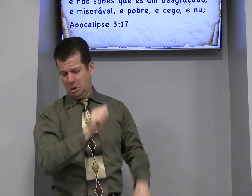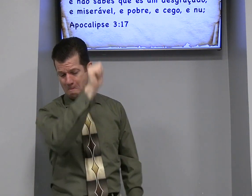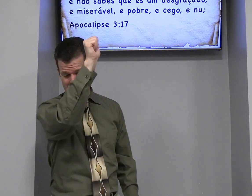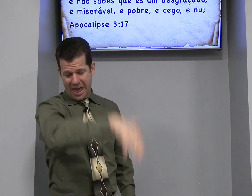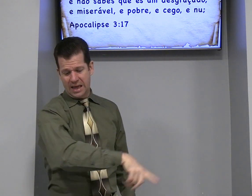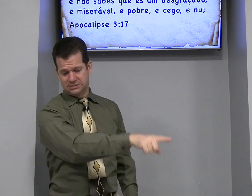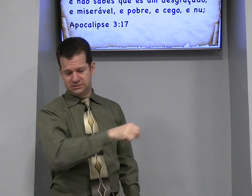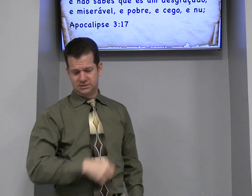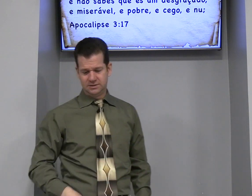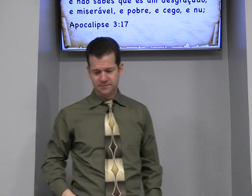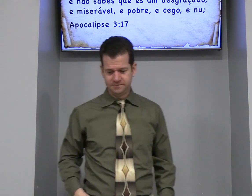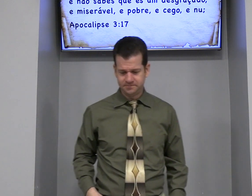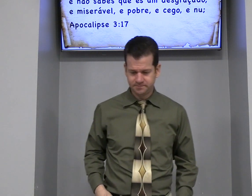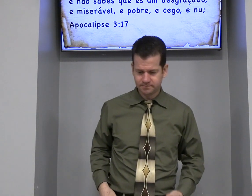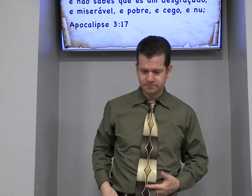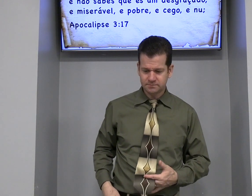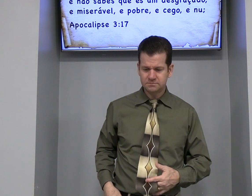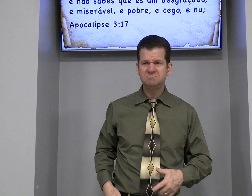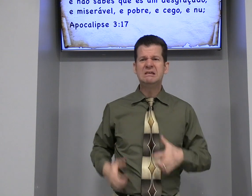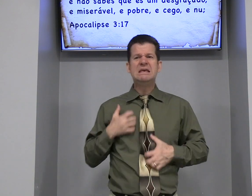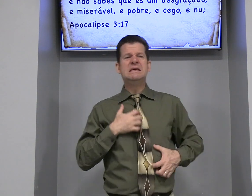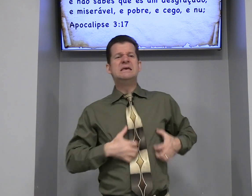olha e fala, você é um desgraçado e miserável.